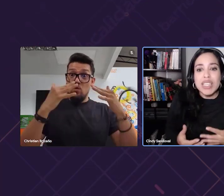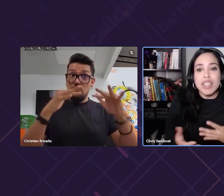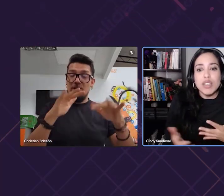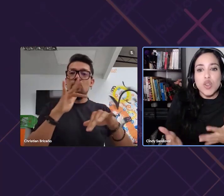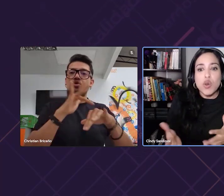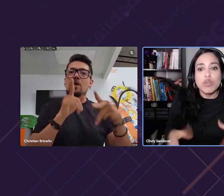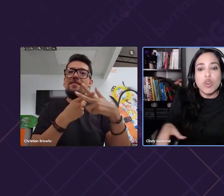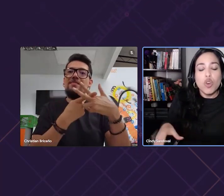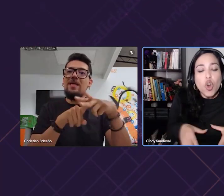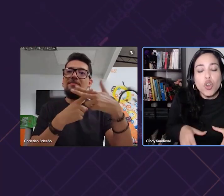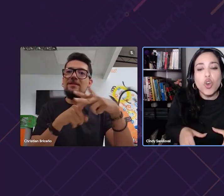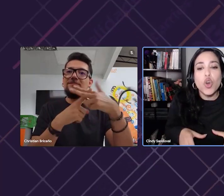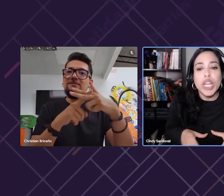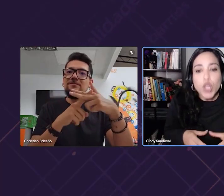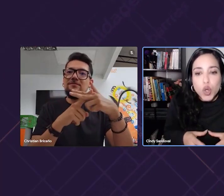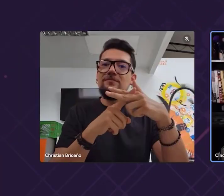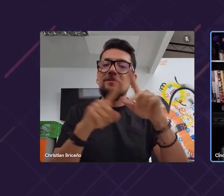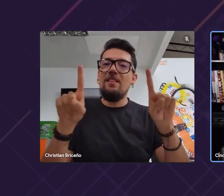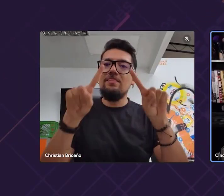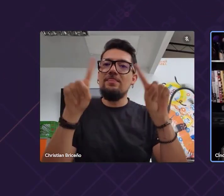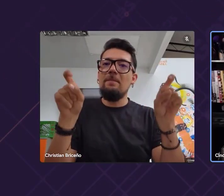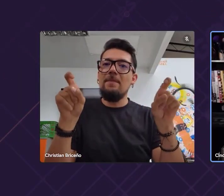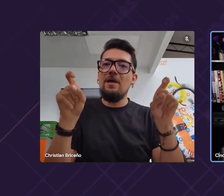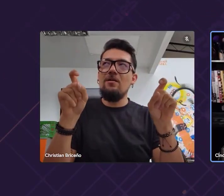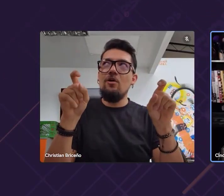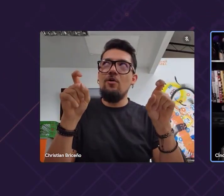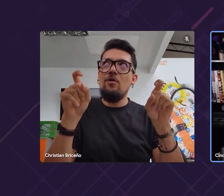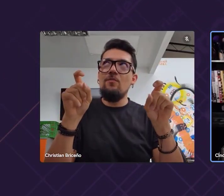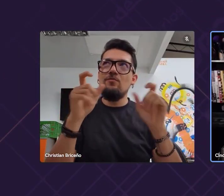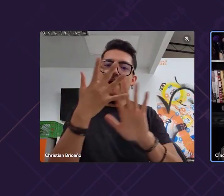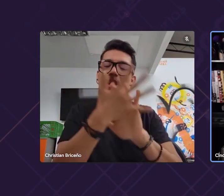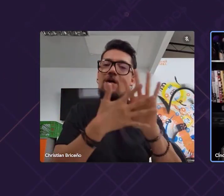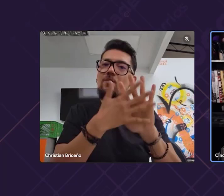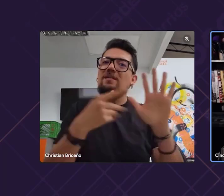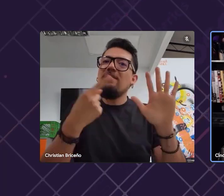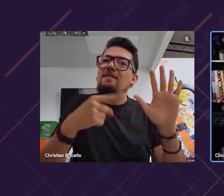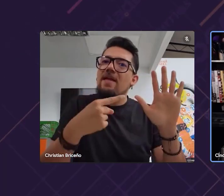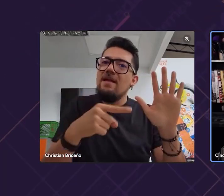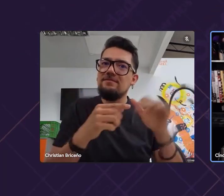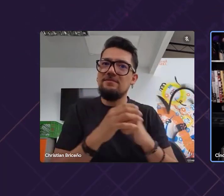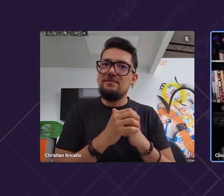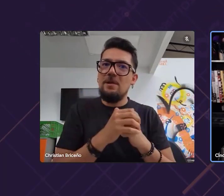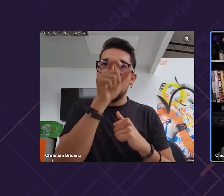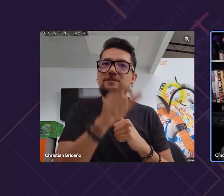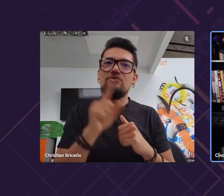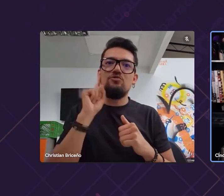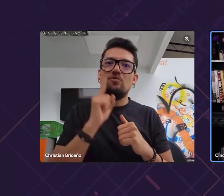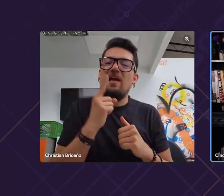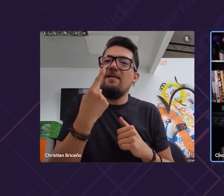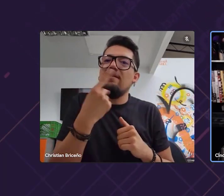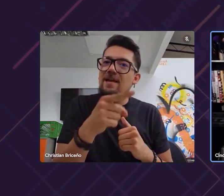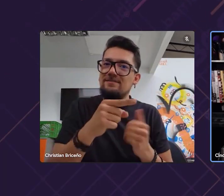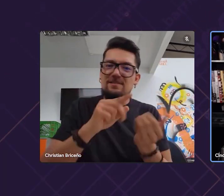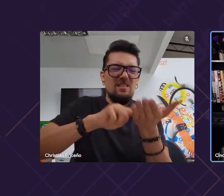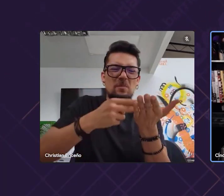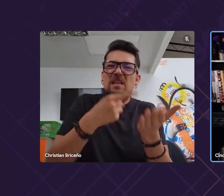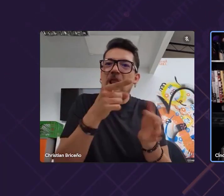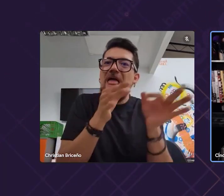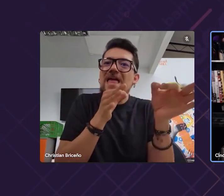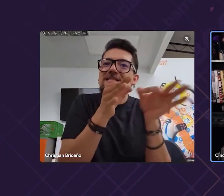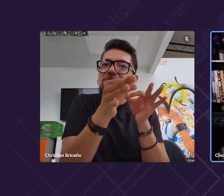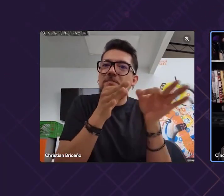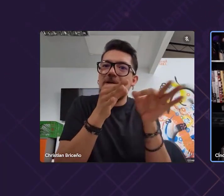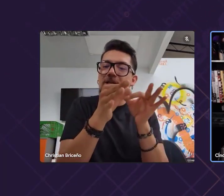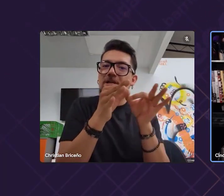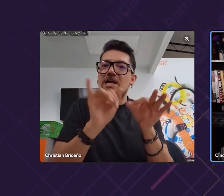de sensibilización con el grupo de defensor. Podemos hacer, digamos que ese taller para que ustedes, un taller de señas para que